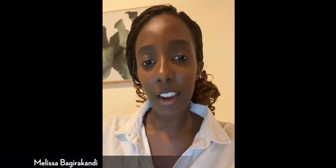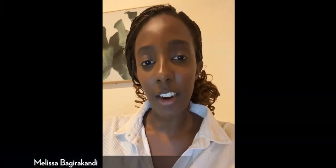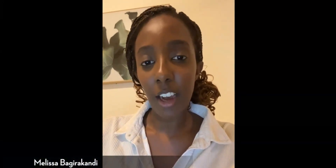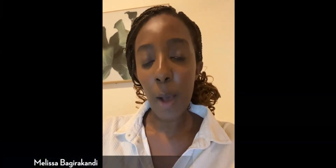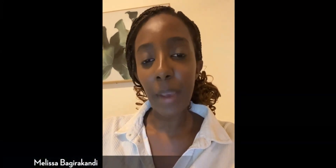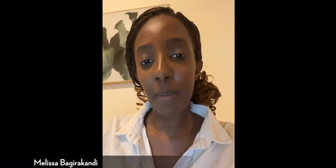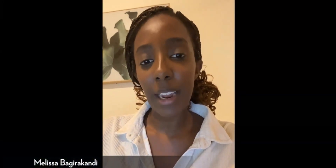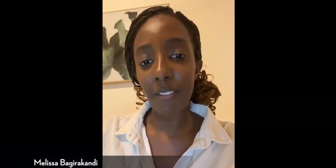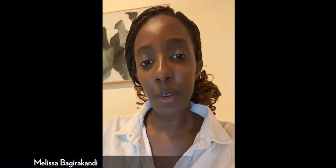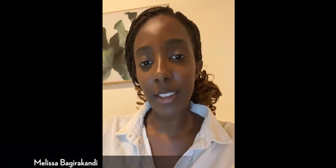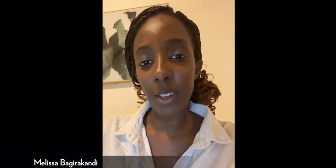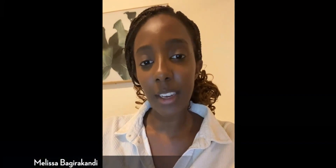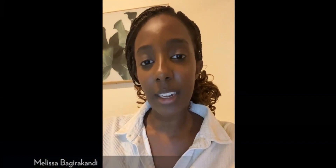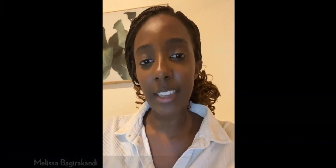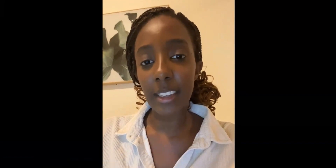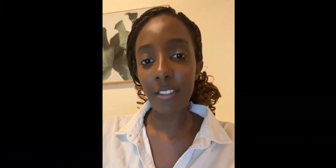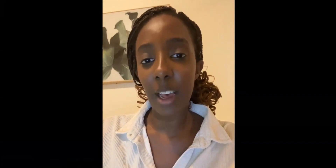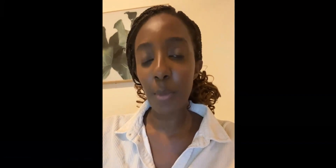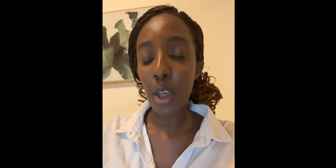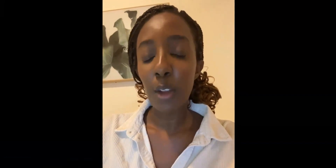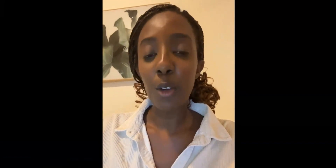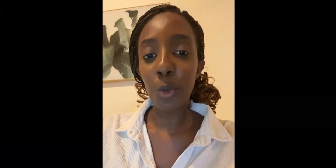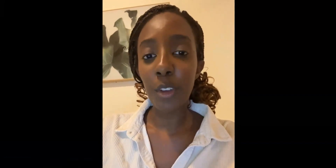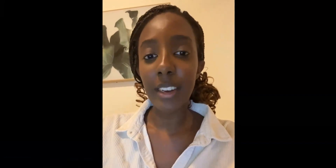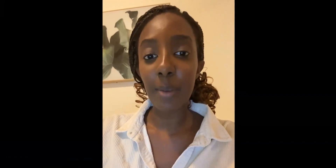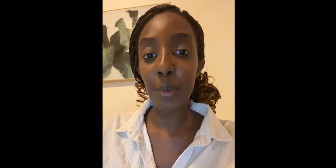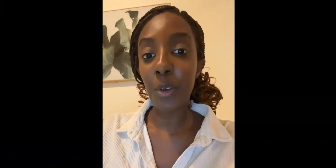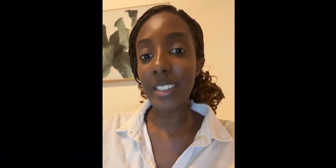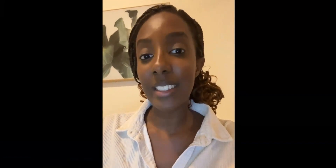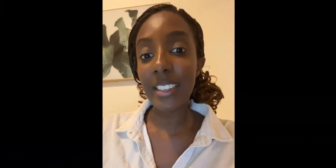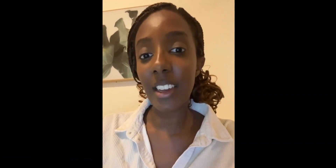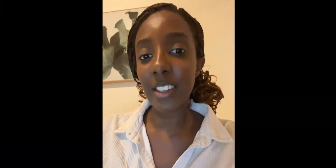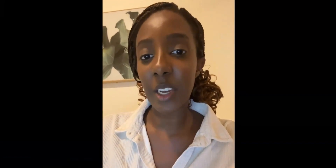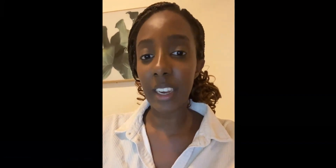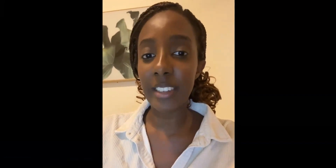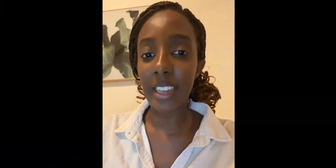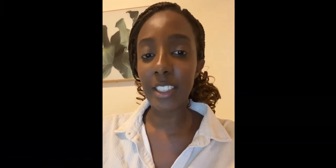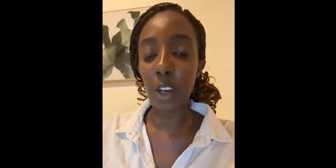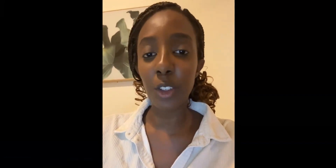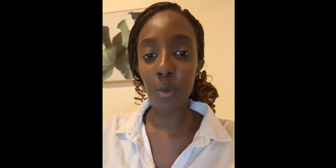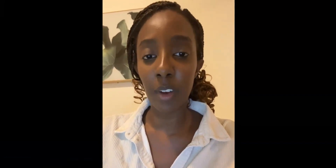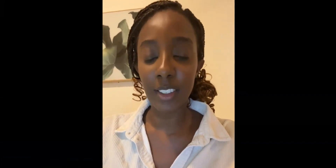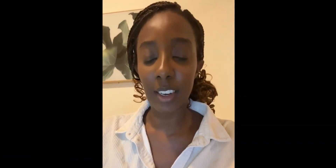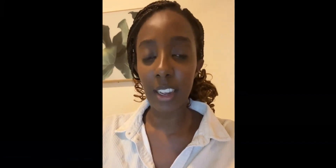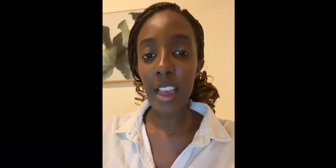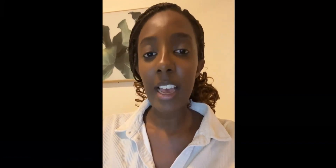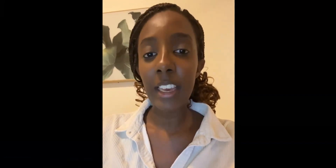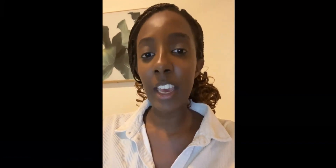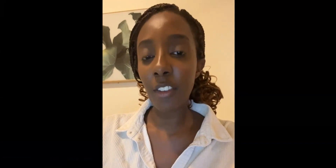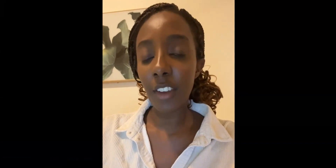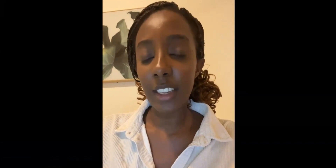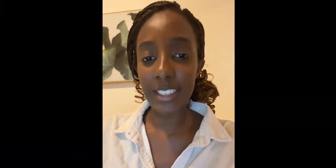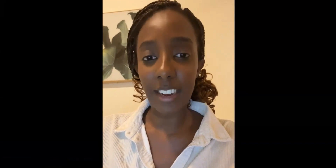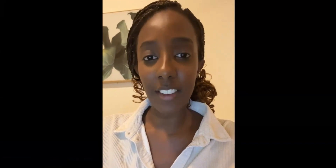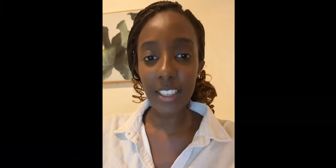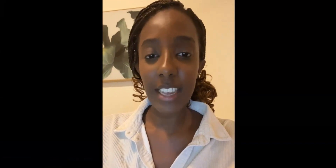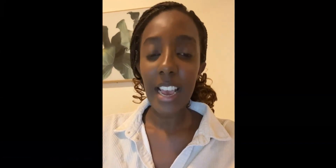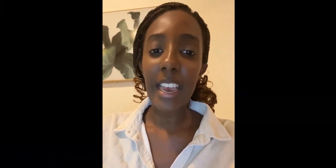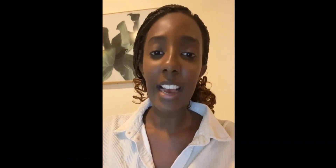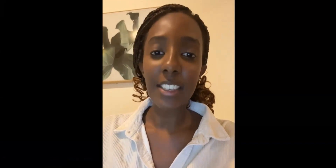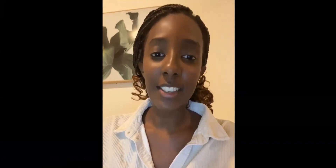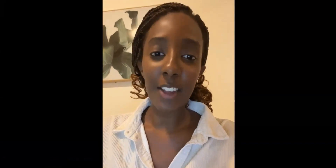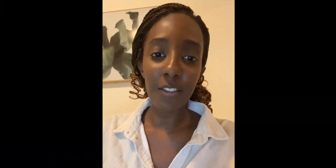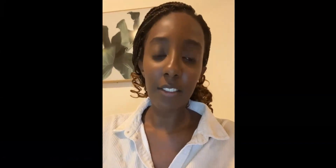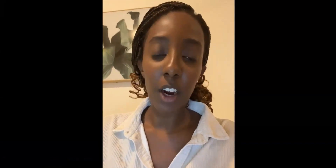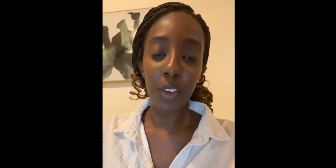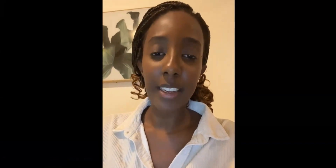nos donateurs a permis à la Fondation canadienne des femmes de soutenir plus de 600 organisations subventionnées qui offrent des services